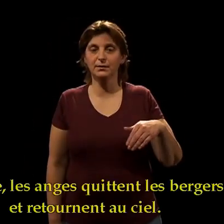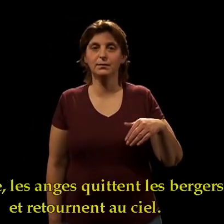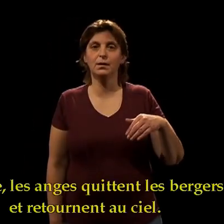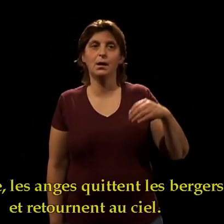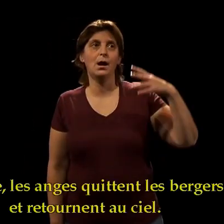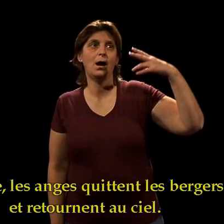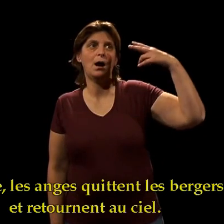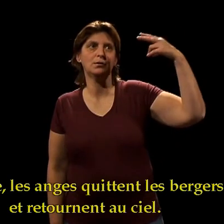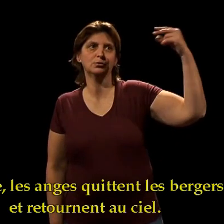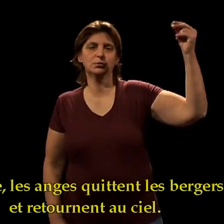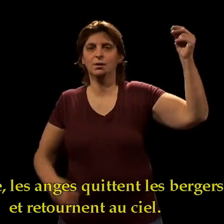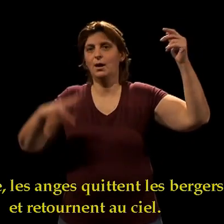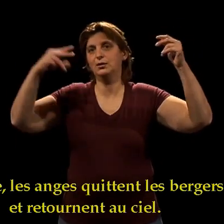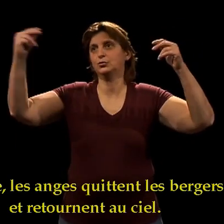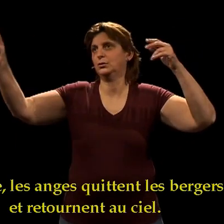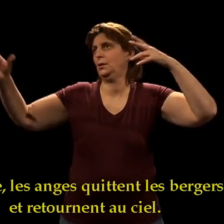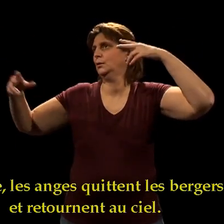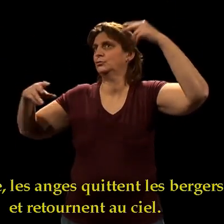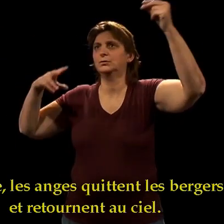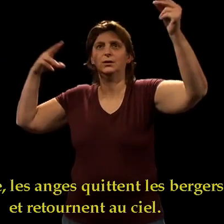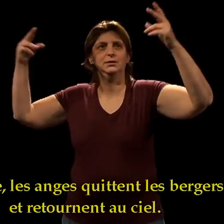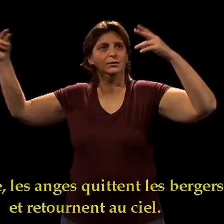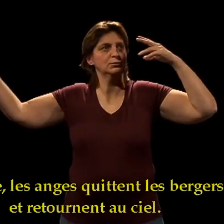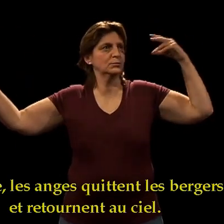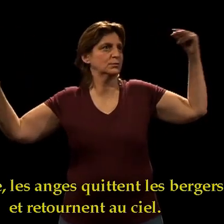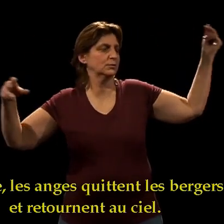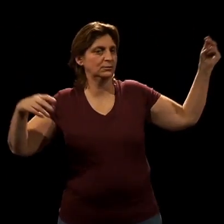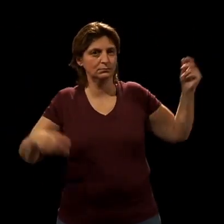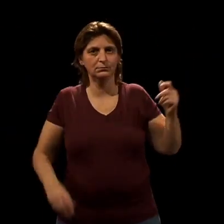Ensuite, les anges quittent les bergers et retournent au ciel.